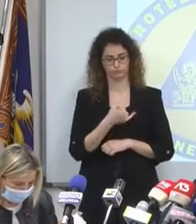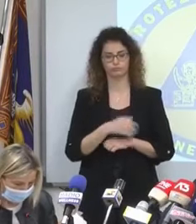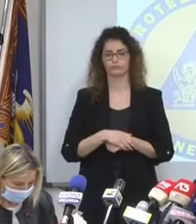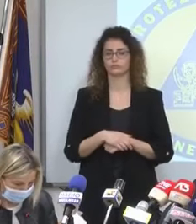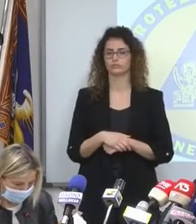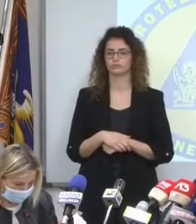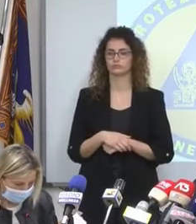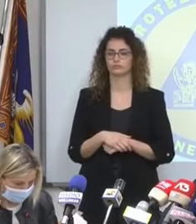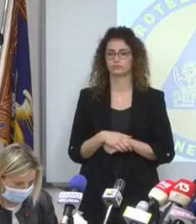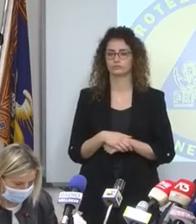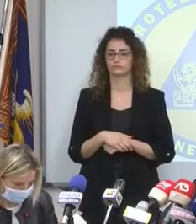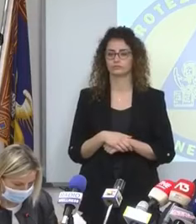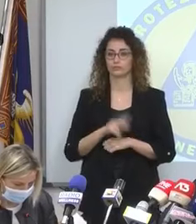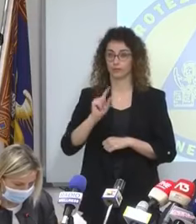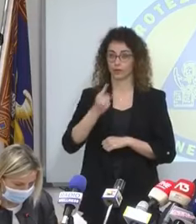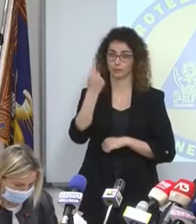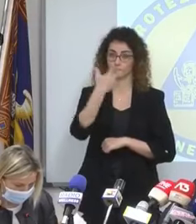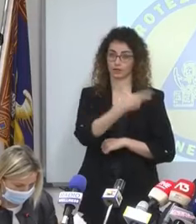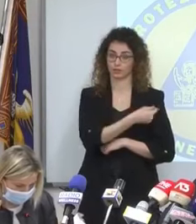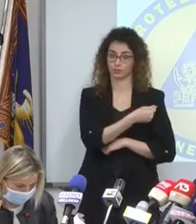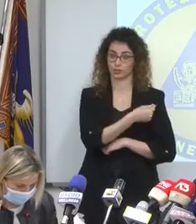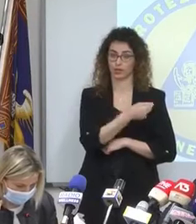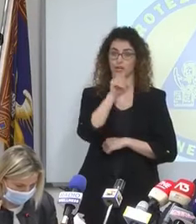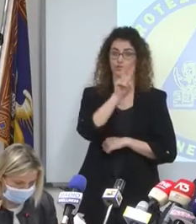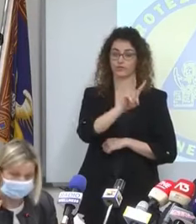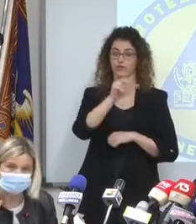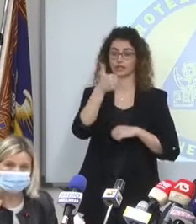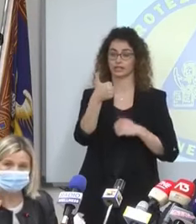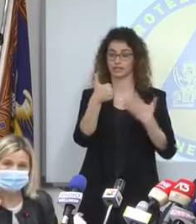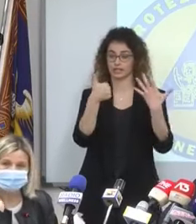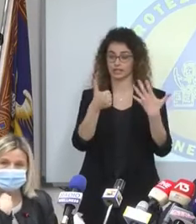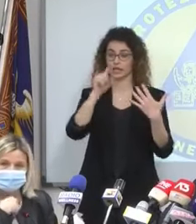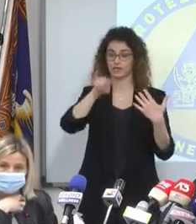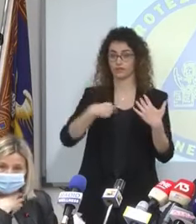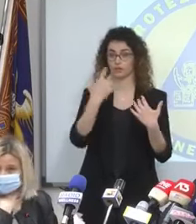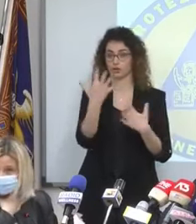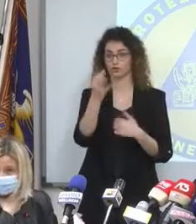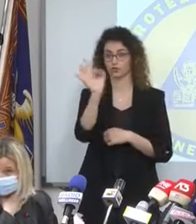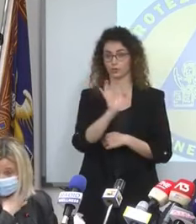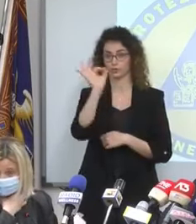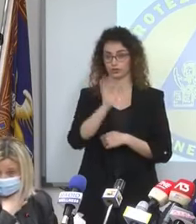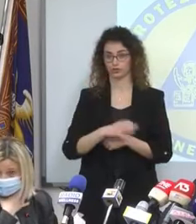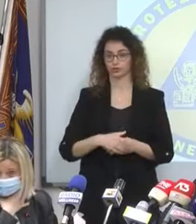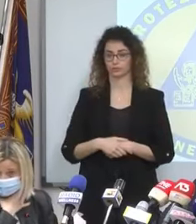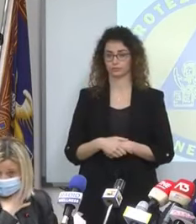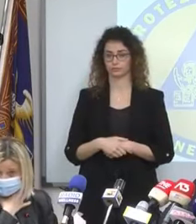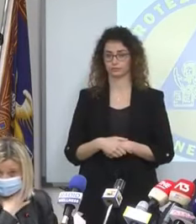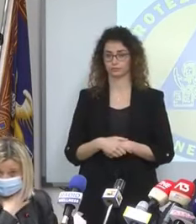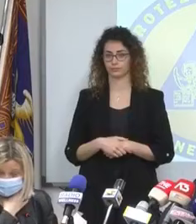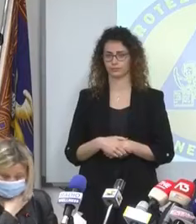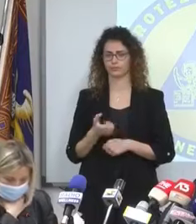E con prima dose altri 26,5%.